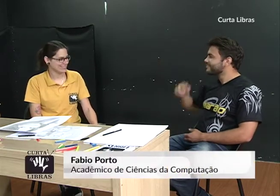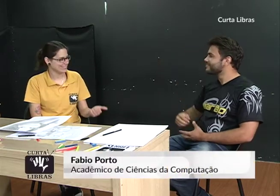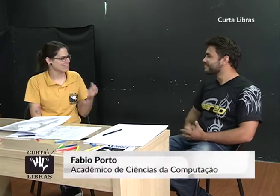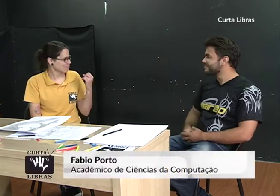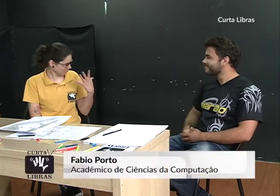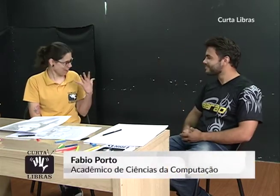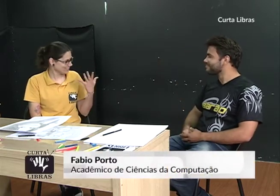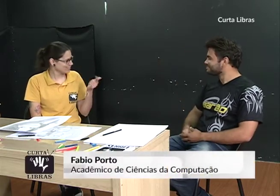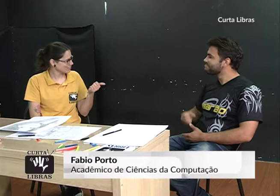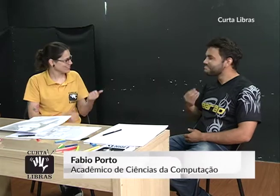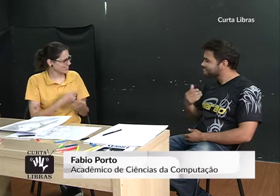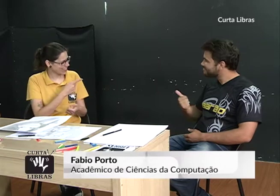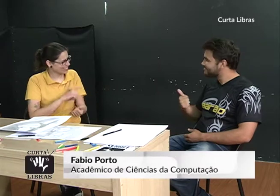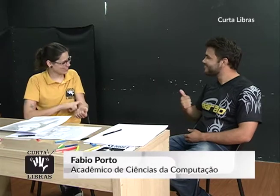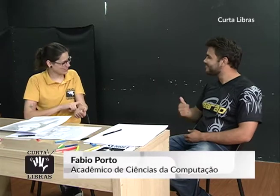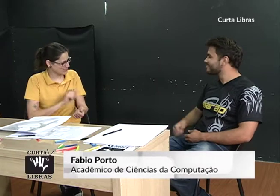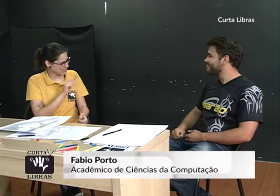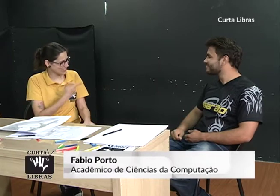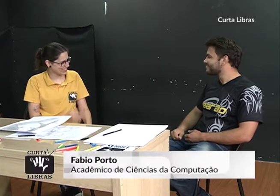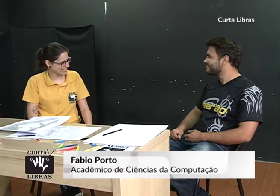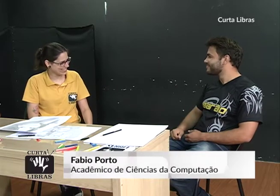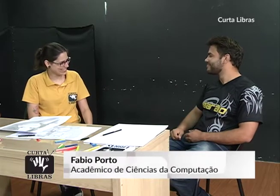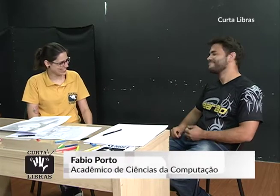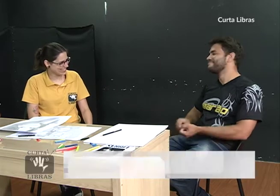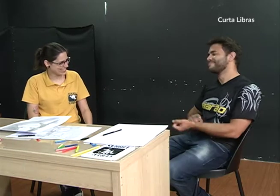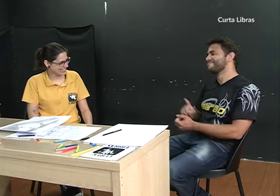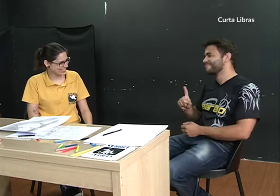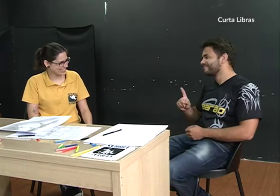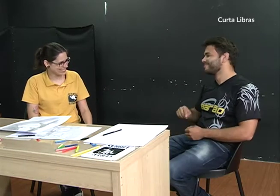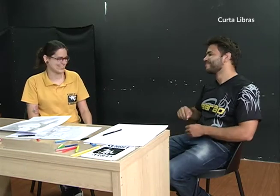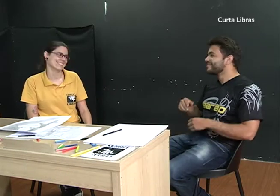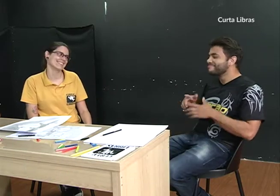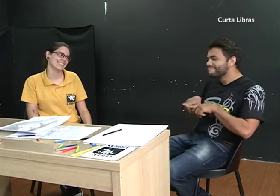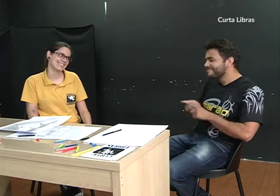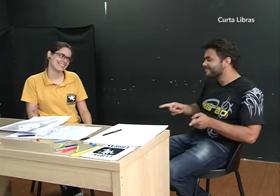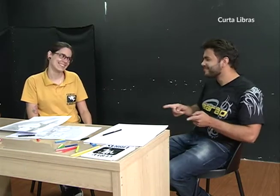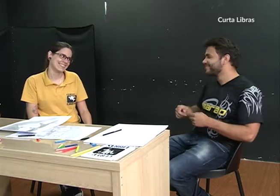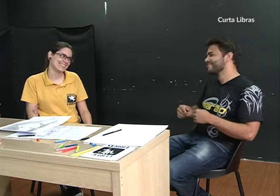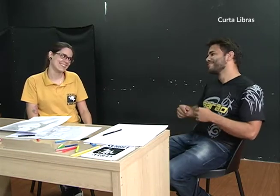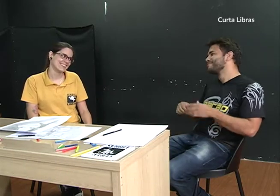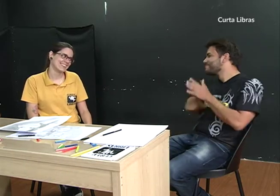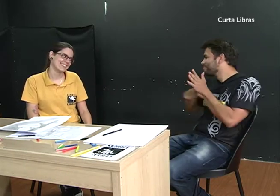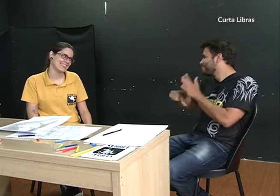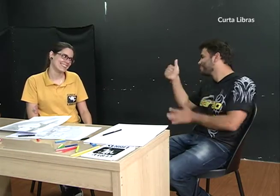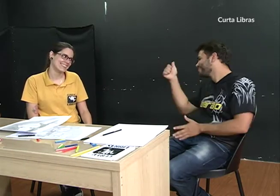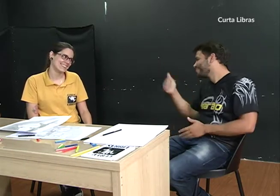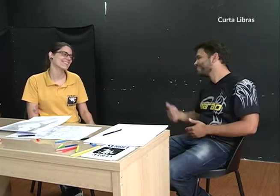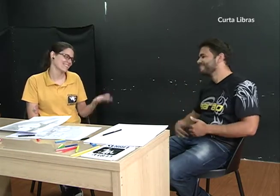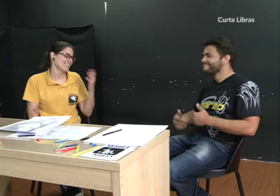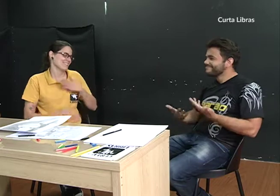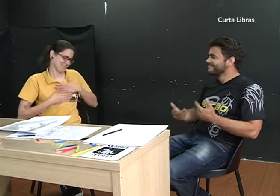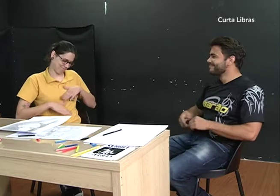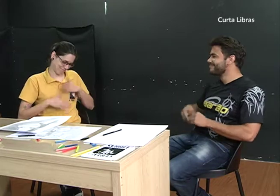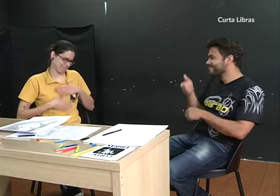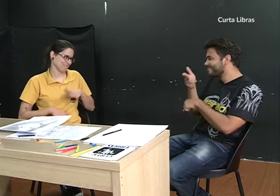sinal. Você tá bem? Tudo bem. Você parece um pouco nervoso. Não estou nervoso, não. Mas é que é a minha primeira vez, né, gravando